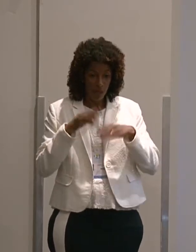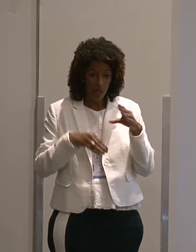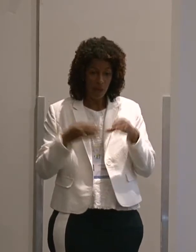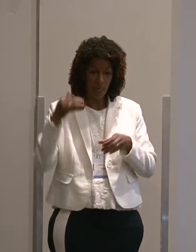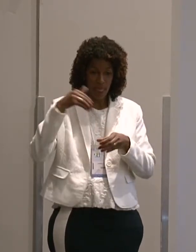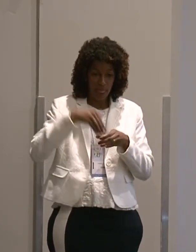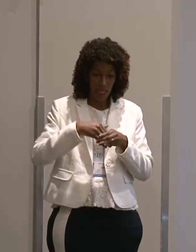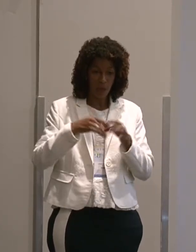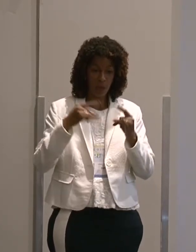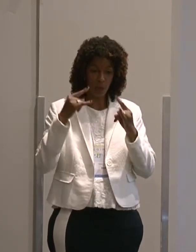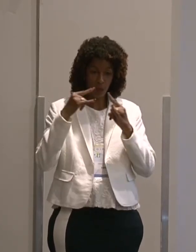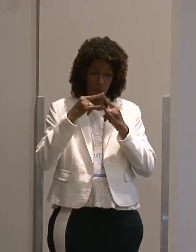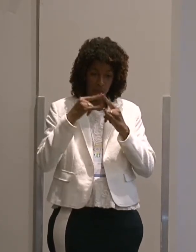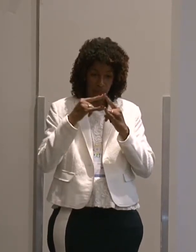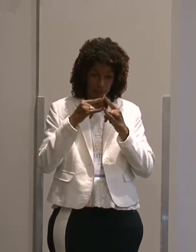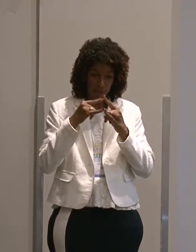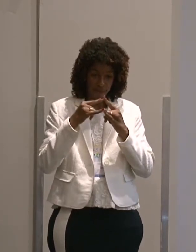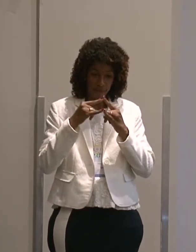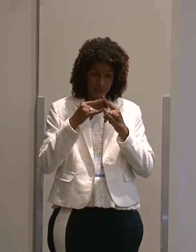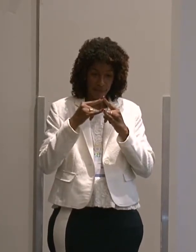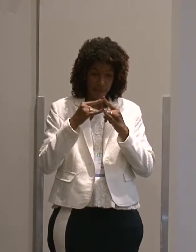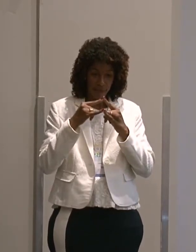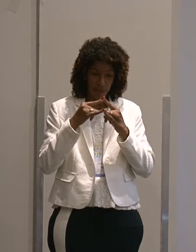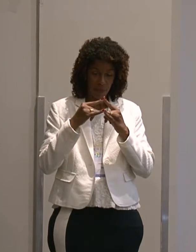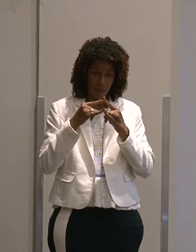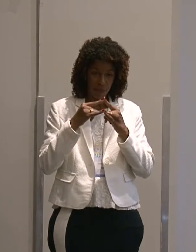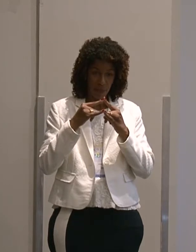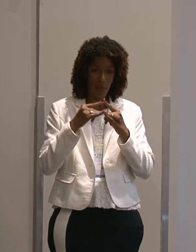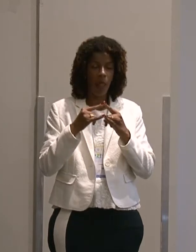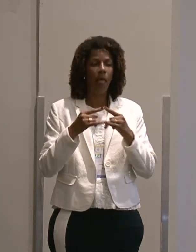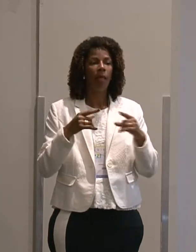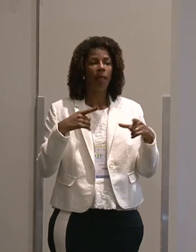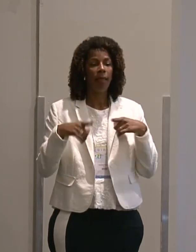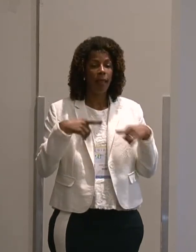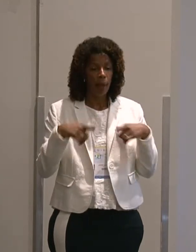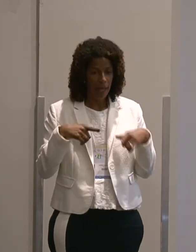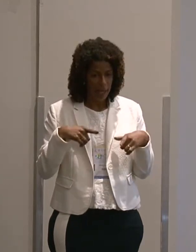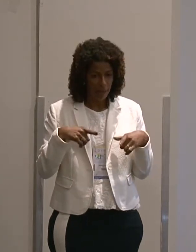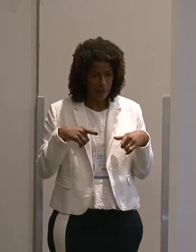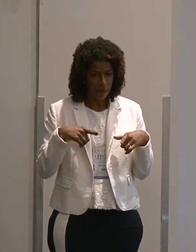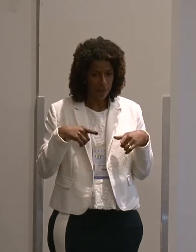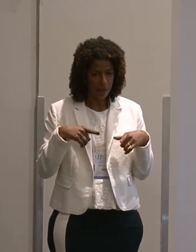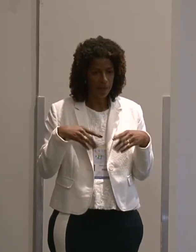de enxergar como esses profissionais dentro do INES trabalham.